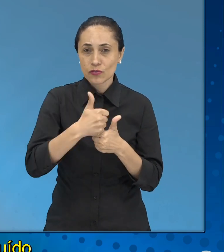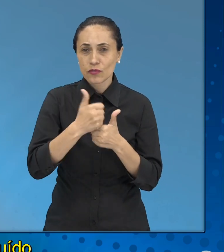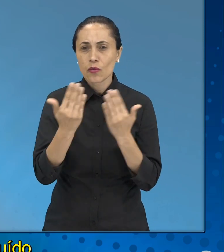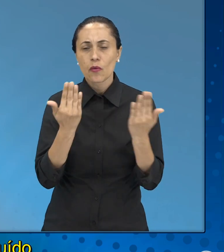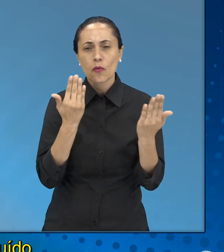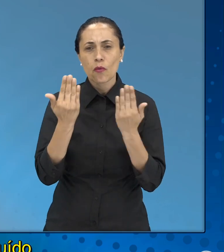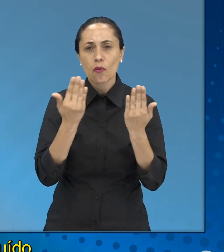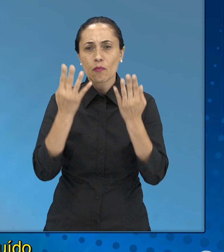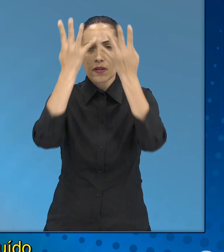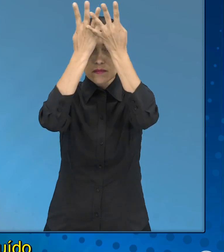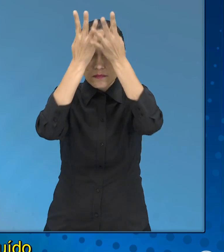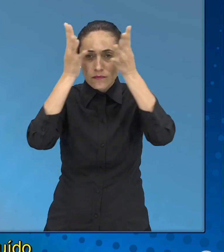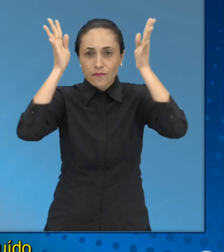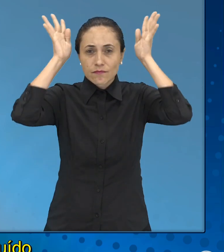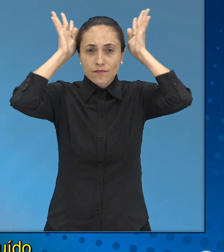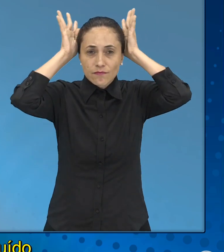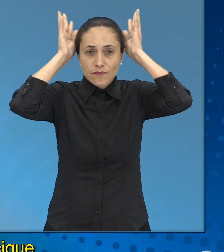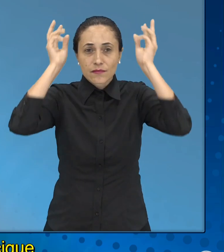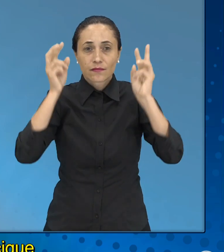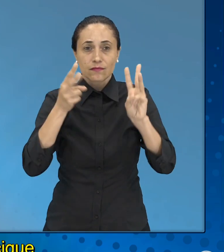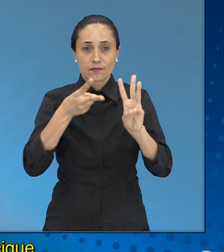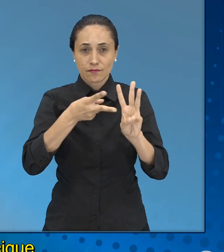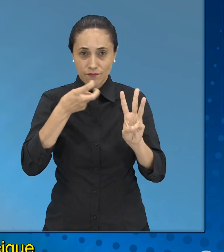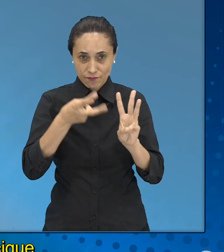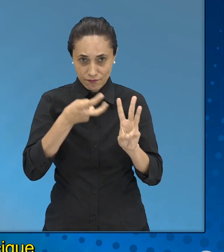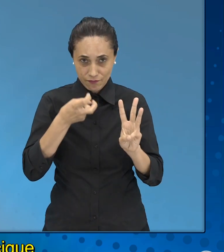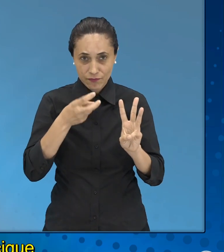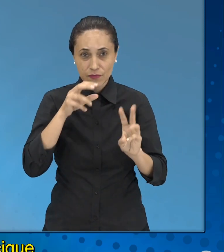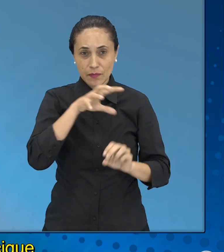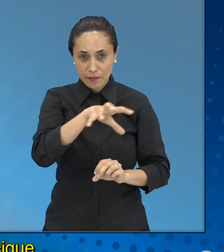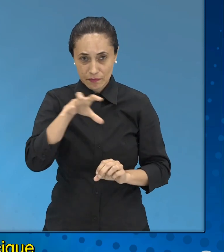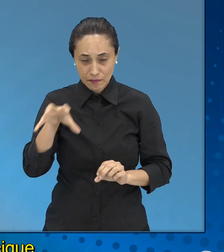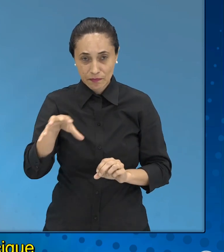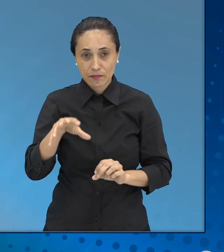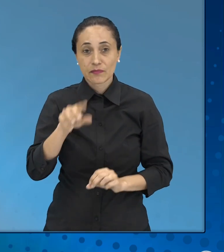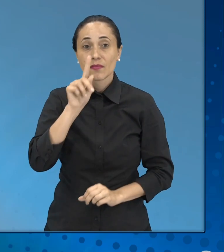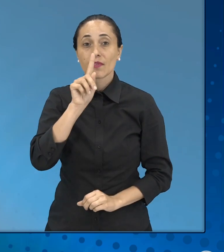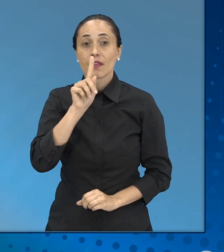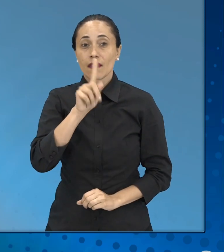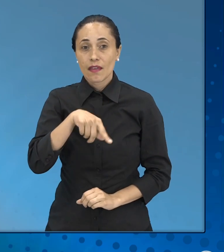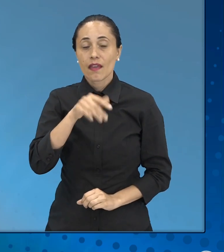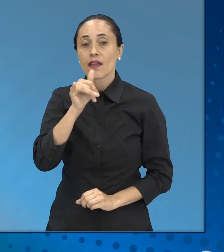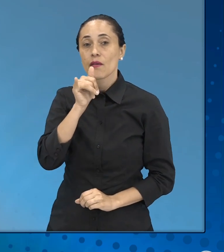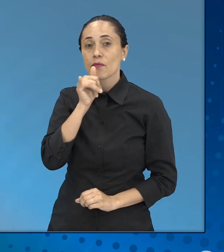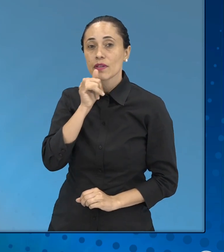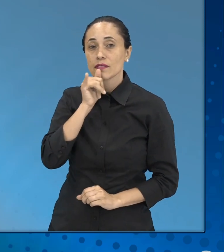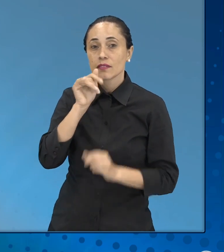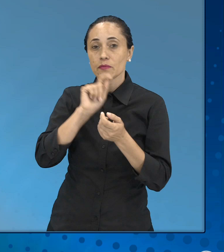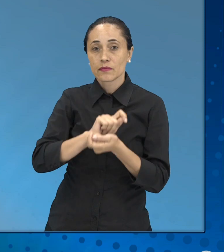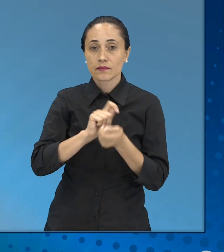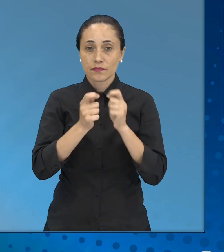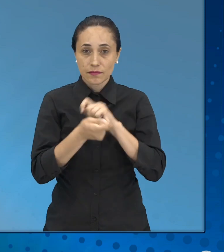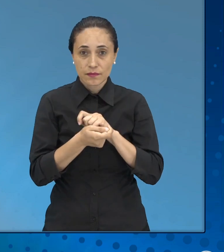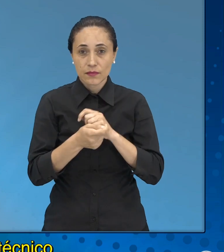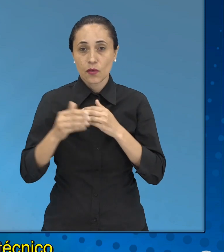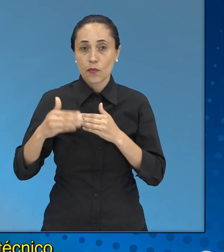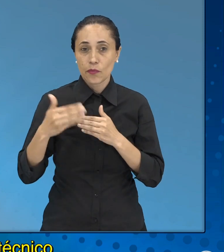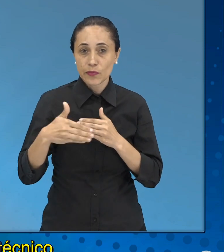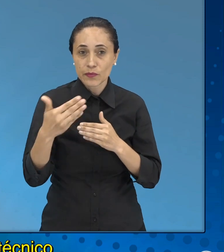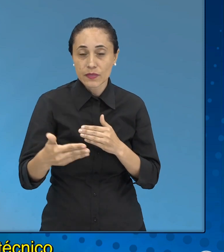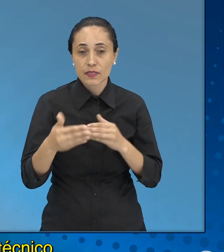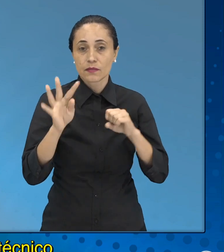nome foi substituído por chefe, comparado ao cacique de uma tribo. Isso é um exemplo de adaptação